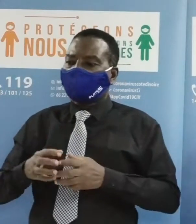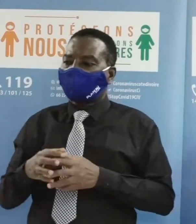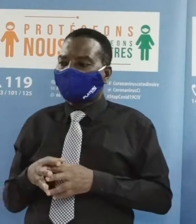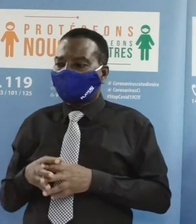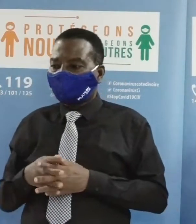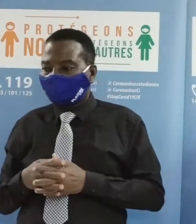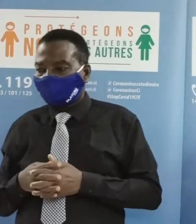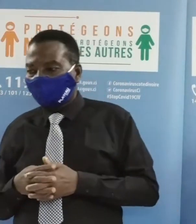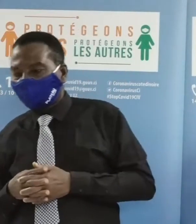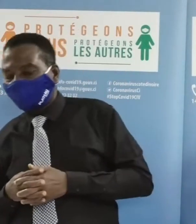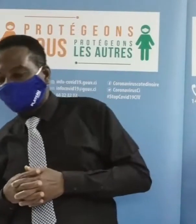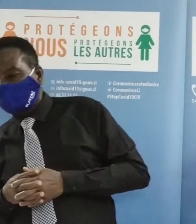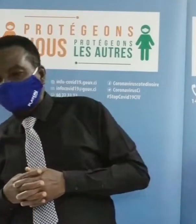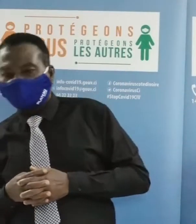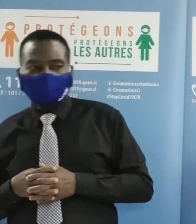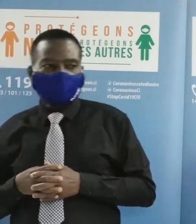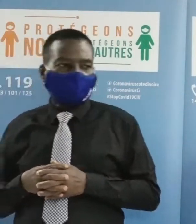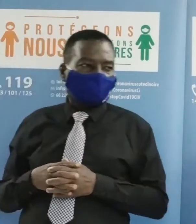vous plaît